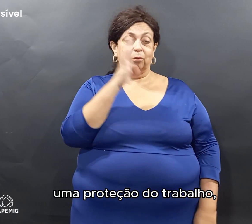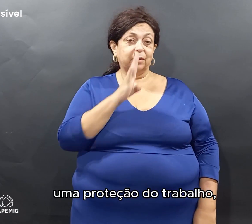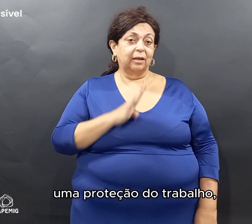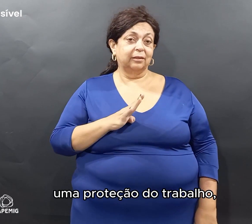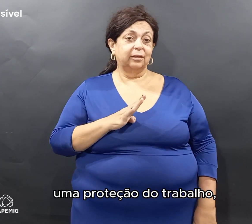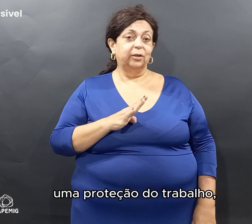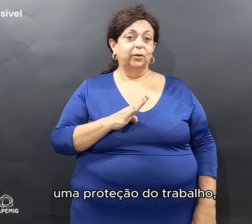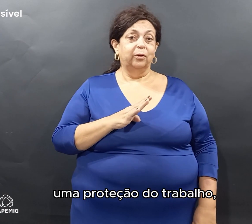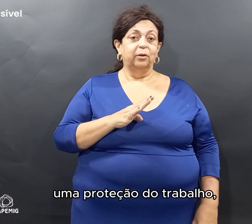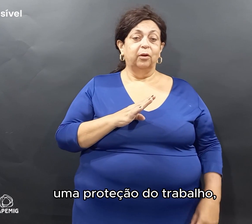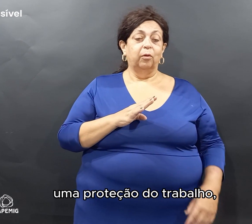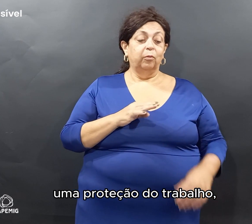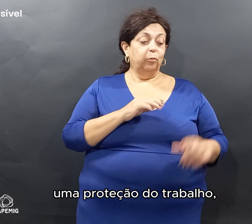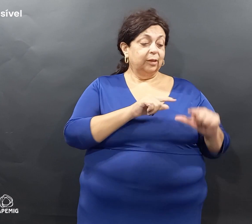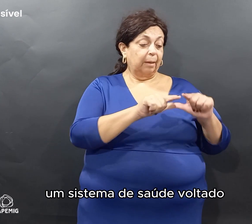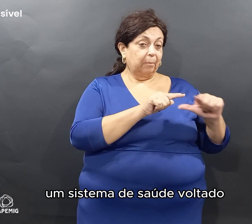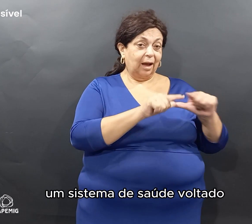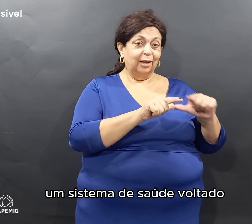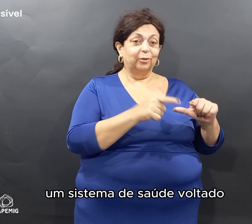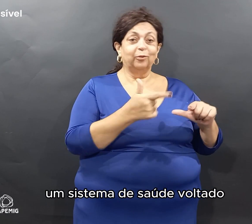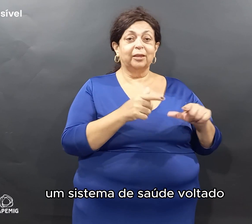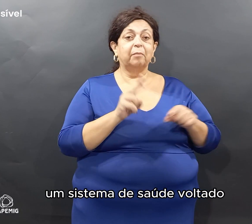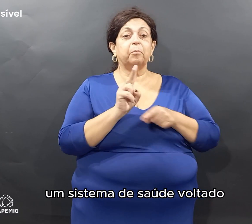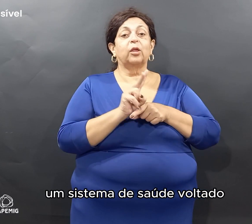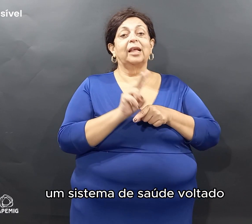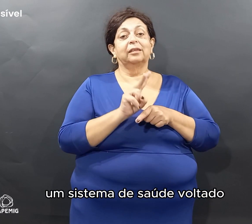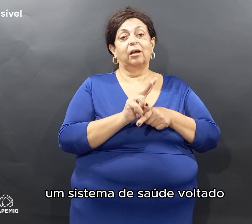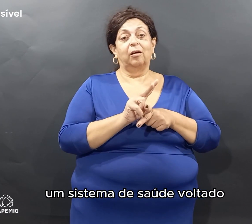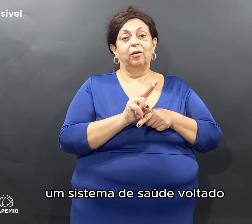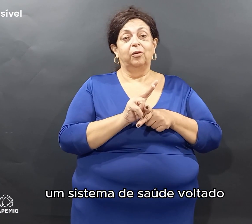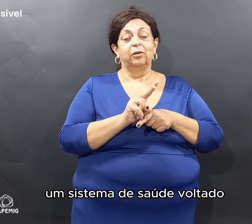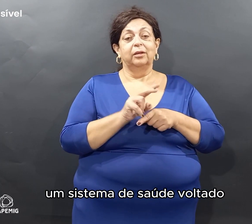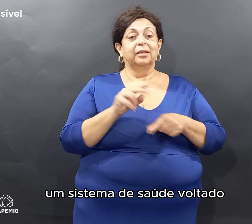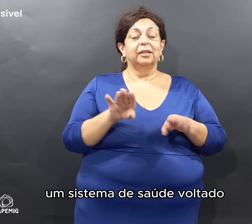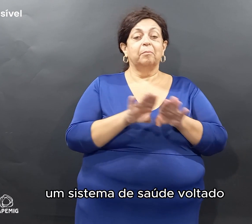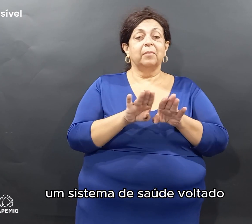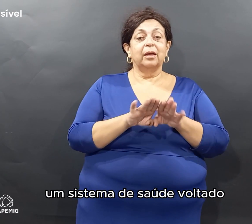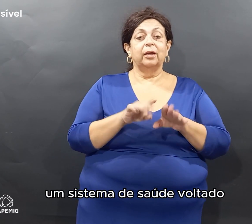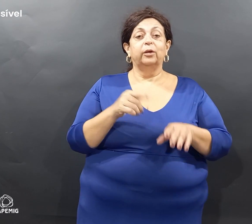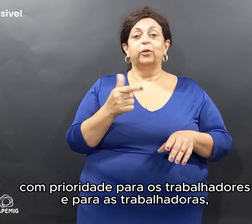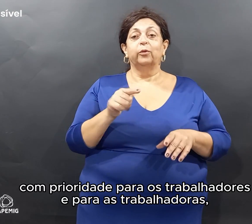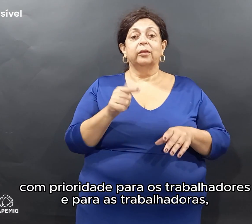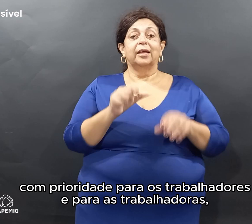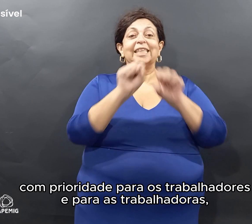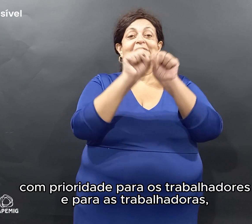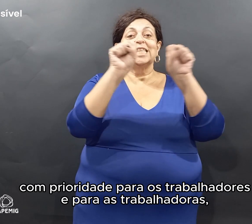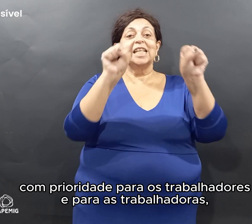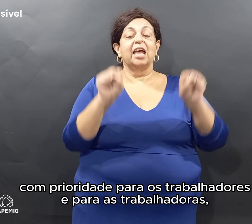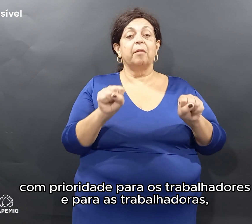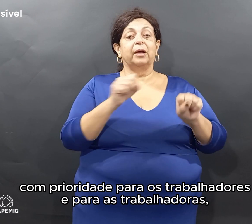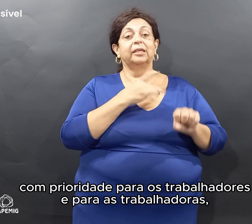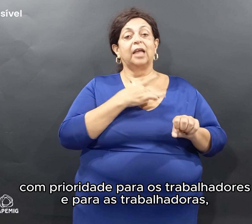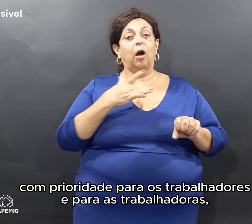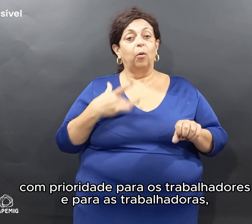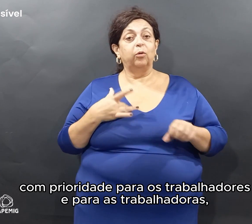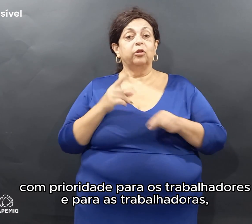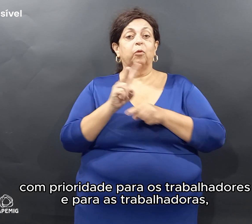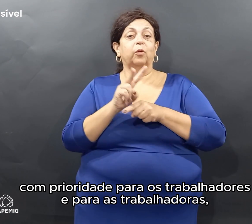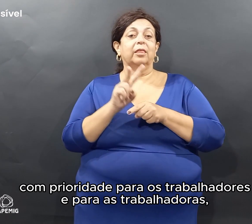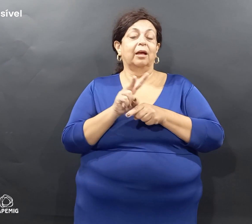uma proteção do trabalho, um sistema de saúde voltado com prioridade para os trabalhadores e